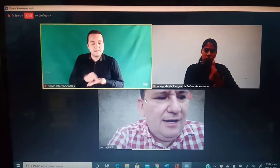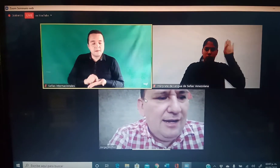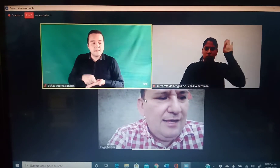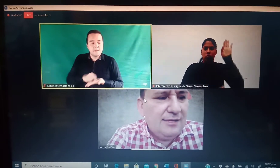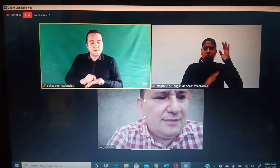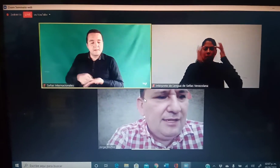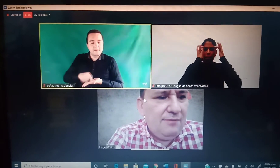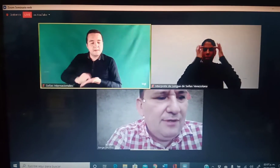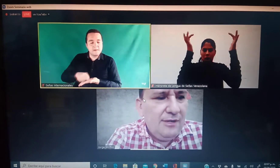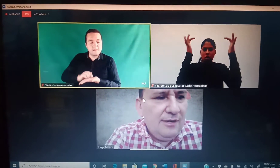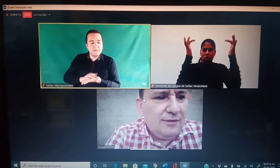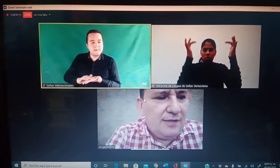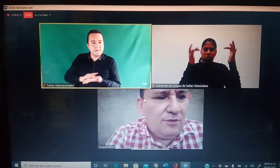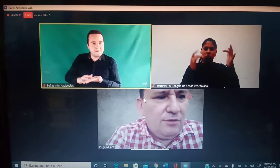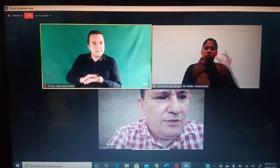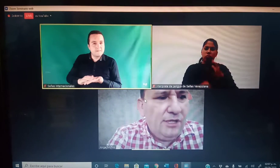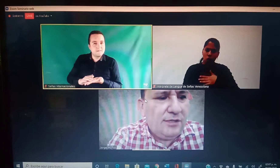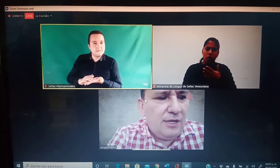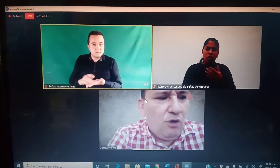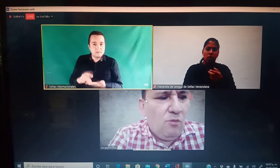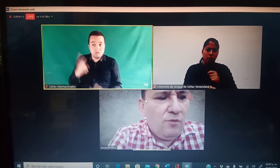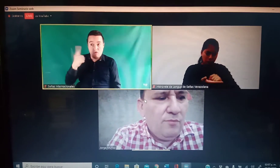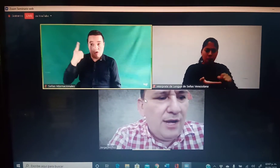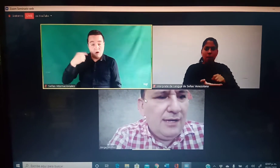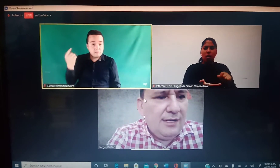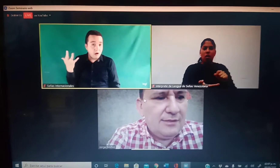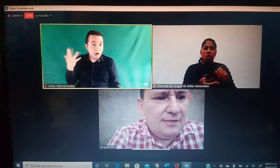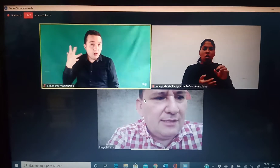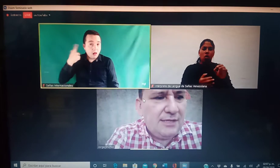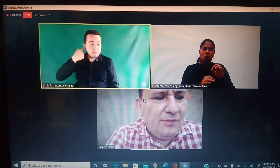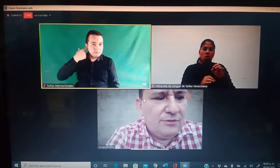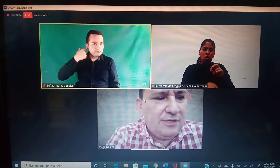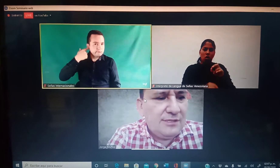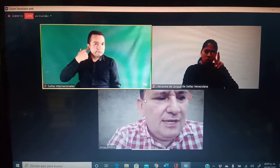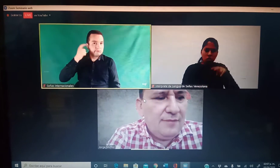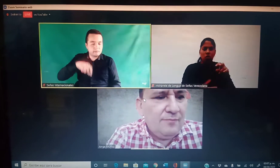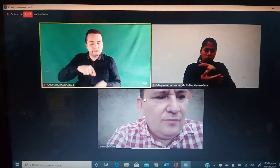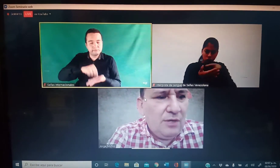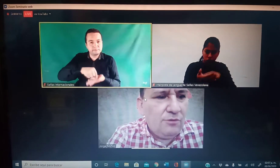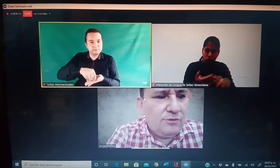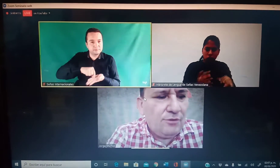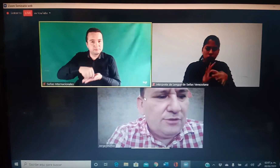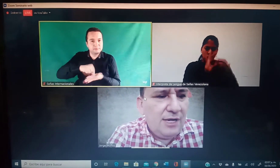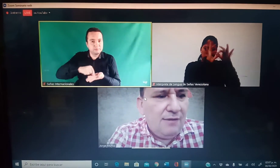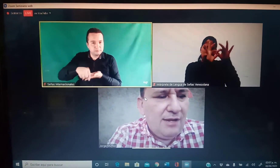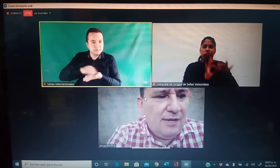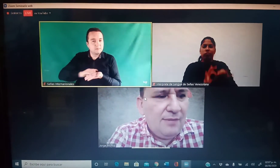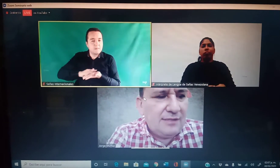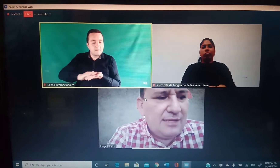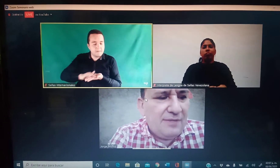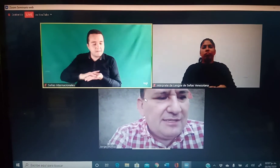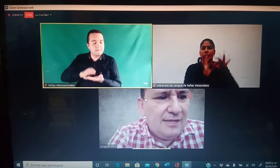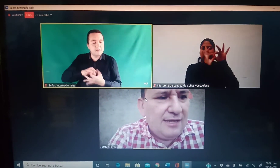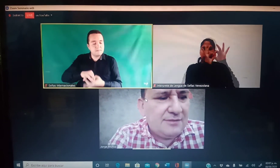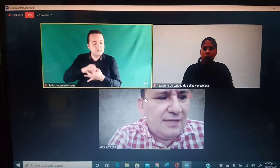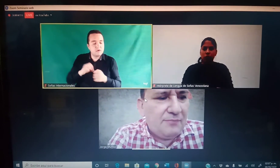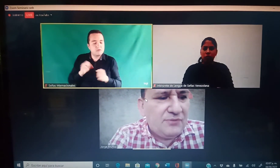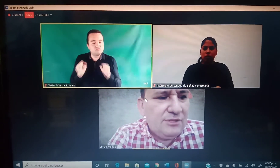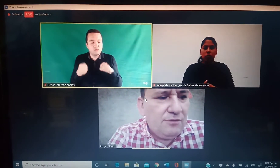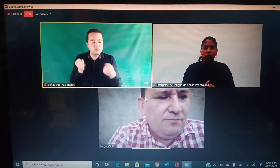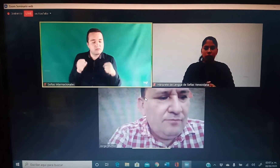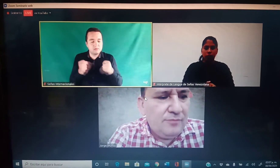que lee y escribe, tanto en cinta como en braille. Si una persona ciega, el sordo ciega le va a dar más capacidad de